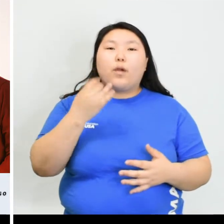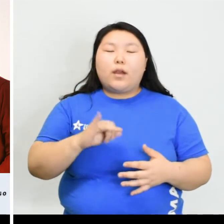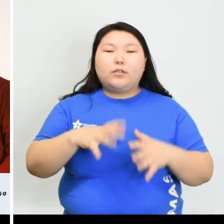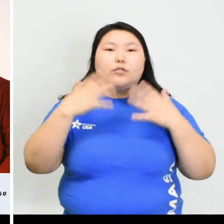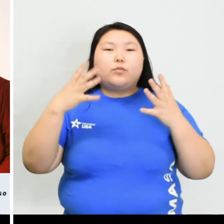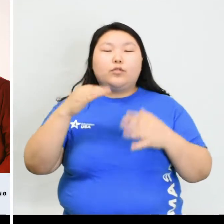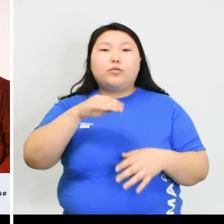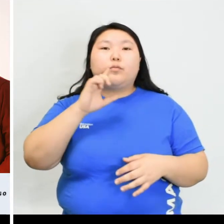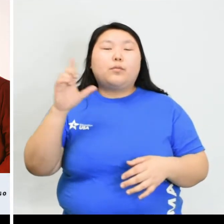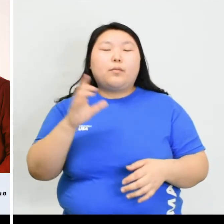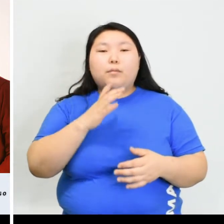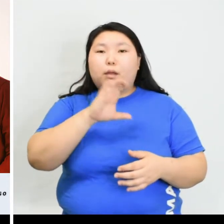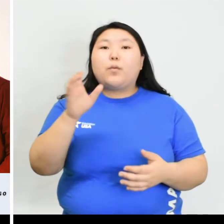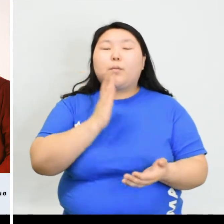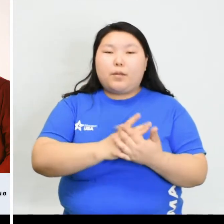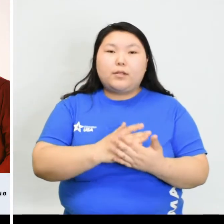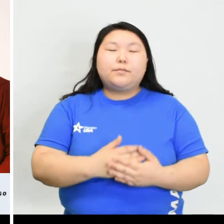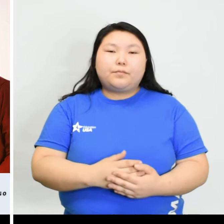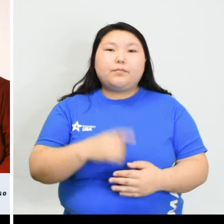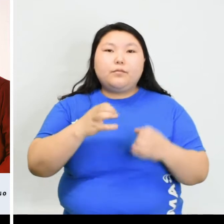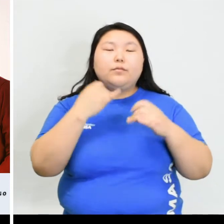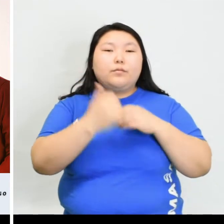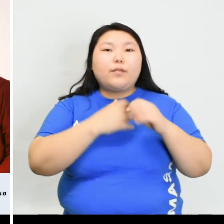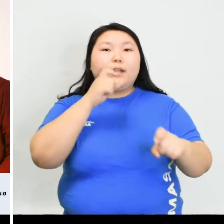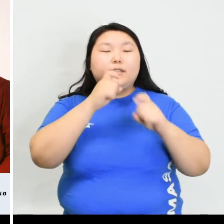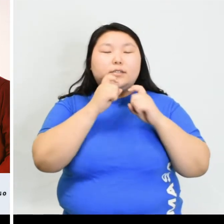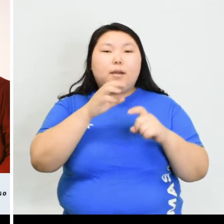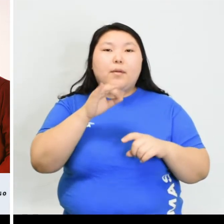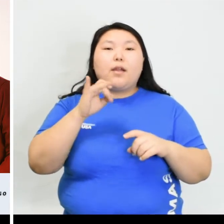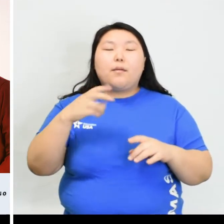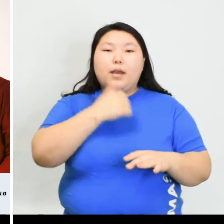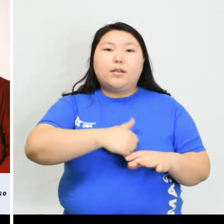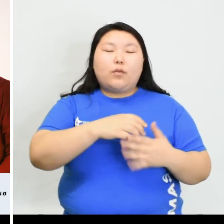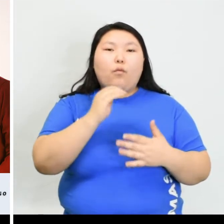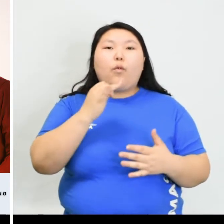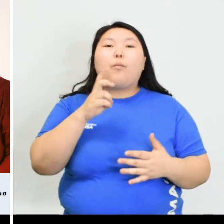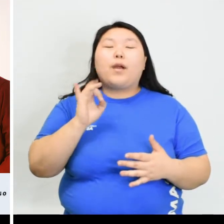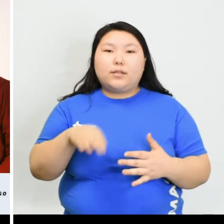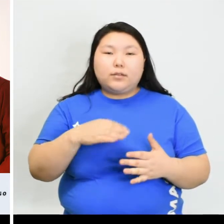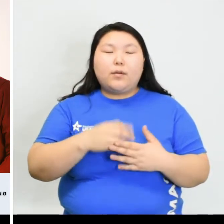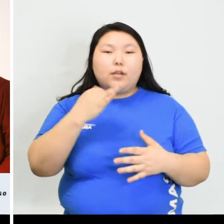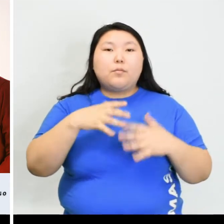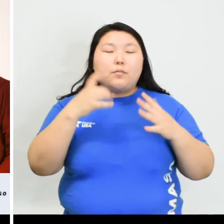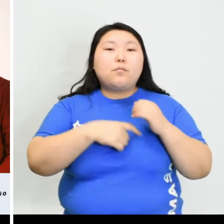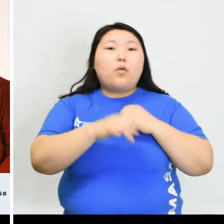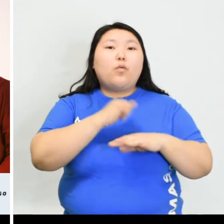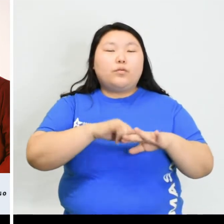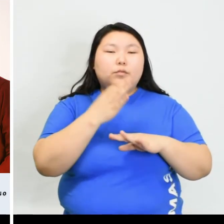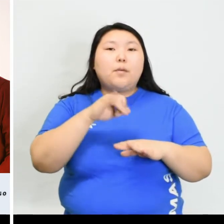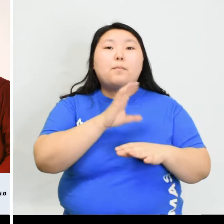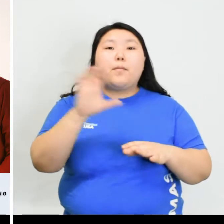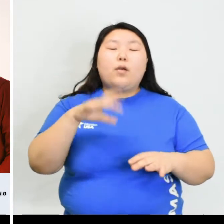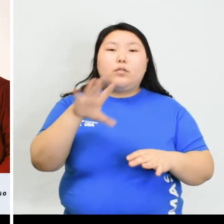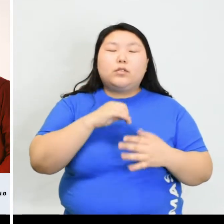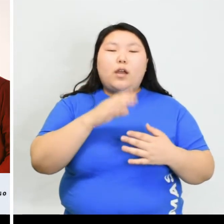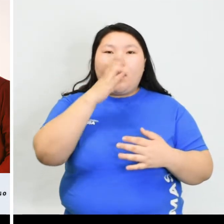том төрийн бас байгууллагууд байна. Тэгээд олон улсын харилцааны нэг нэг програмд одоо Fulbright байна, Chevron байна. Тийм улс одоо тийм байгууллагууд